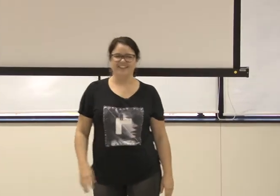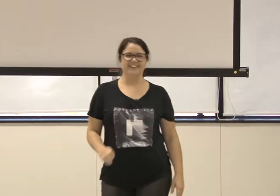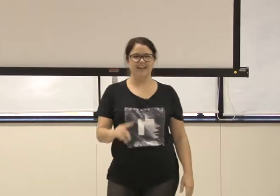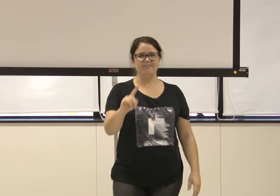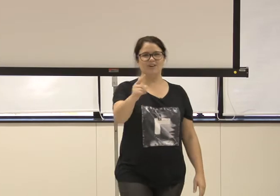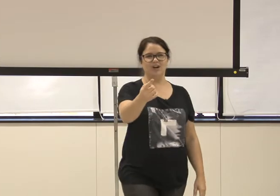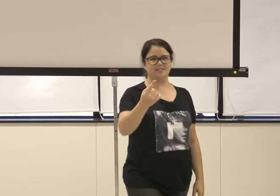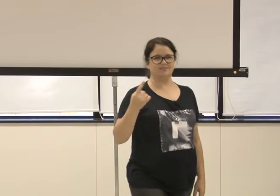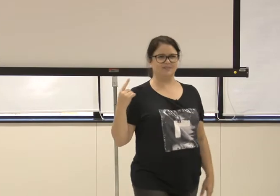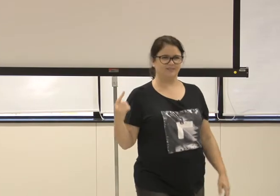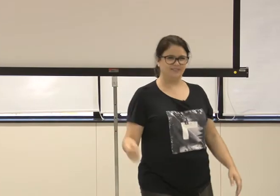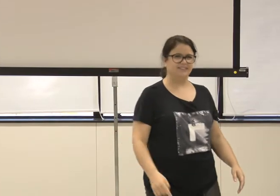Quem é próximo?